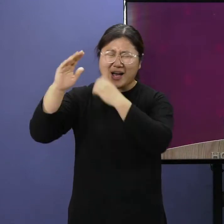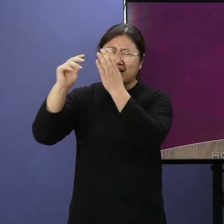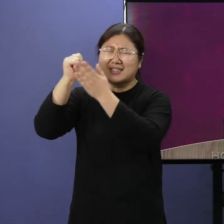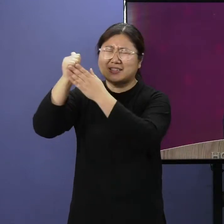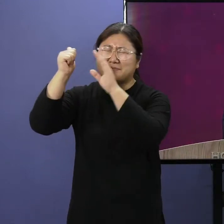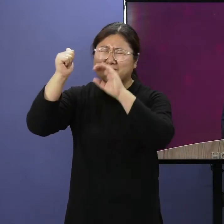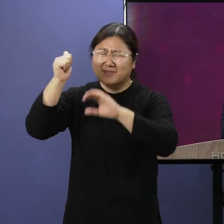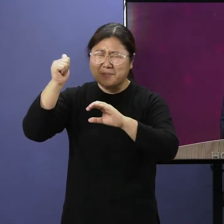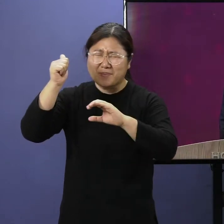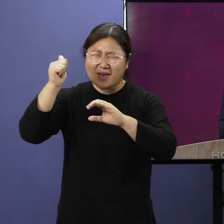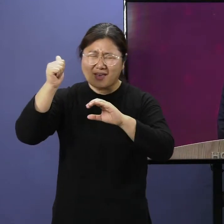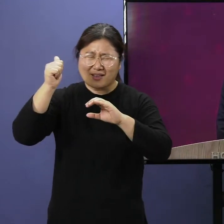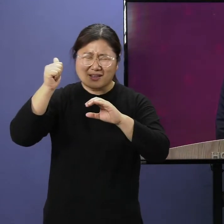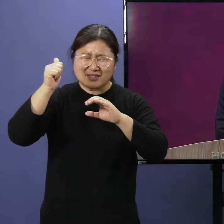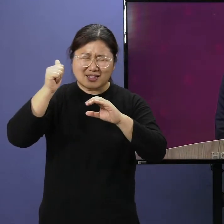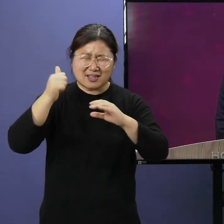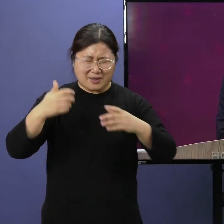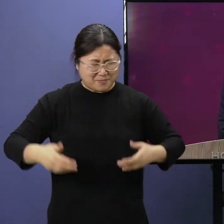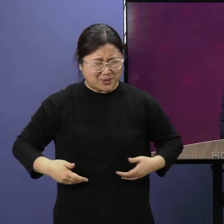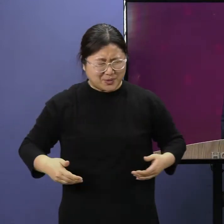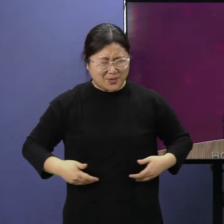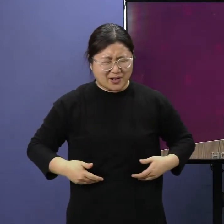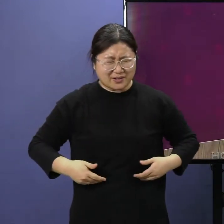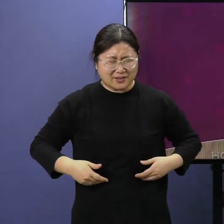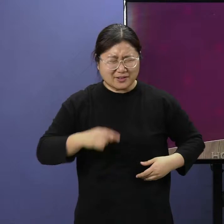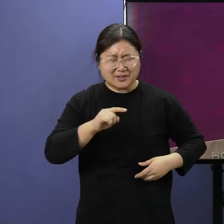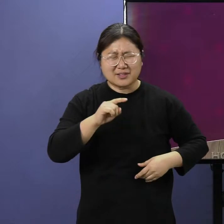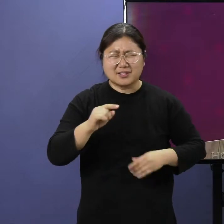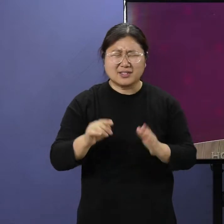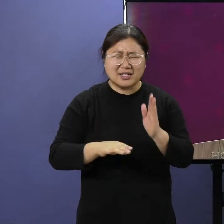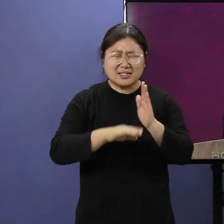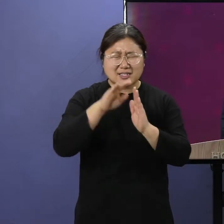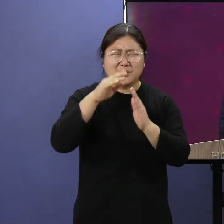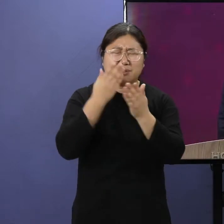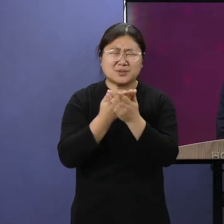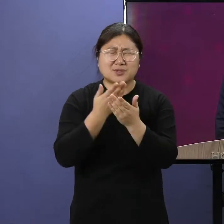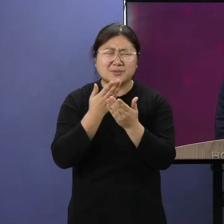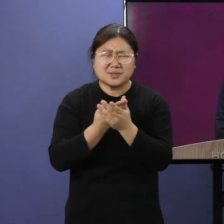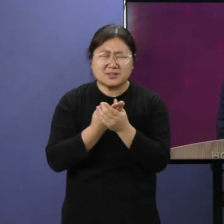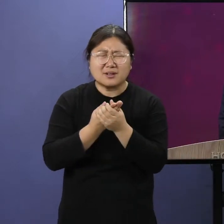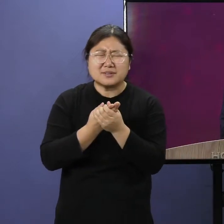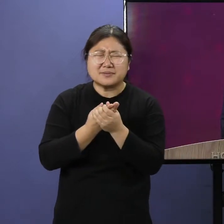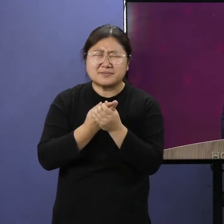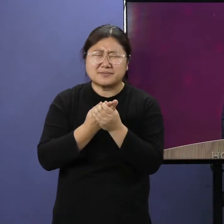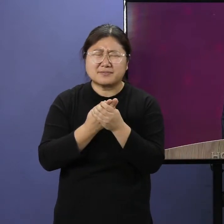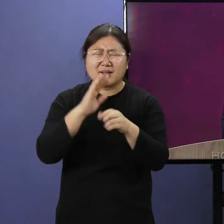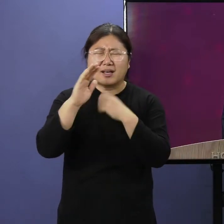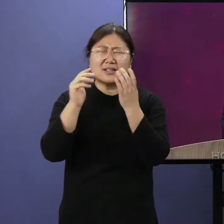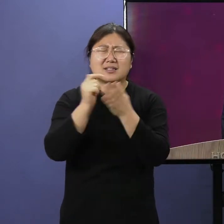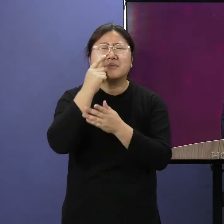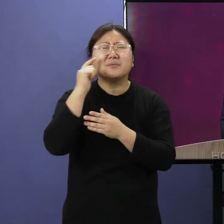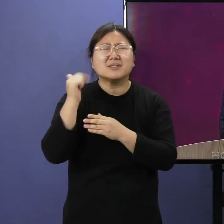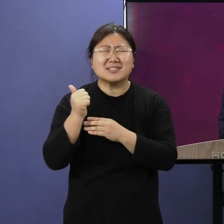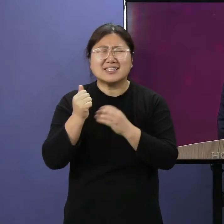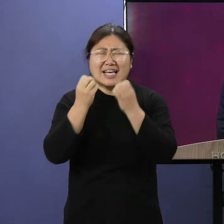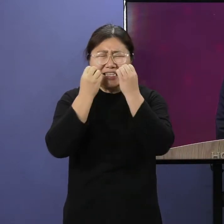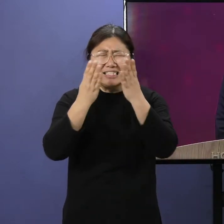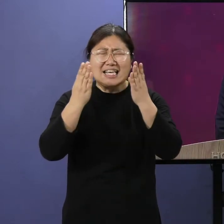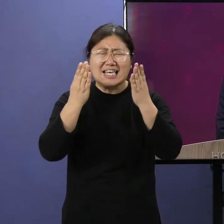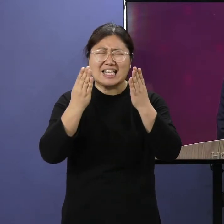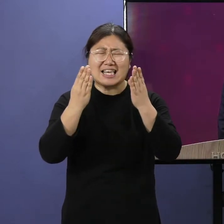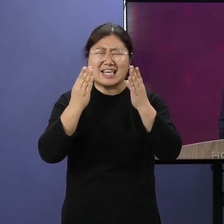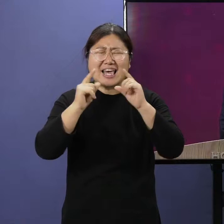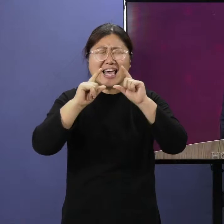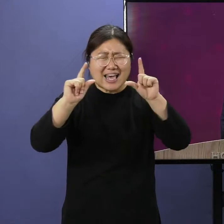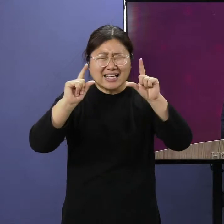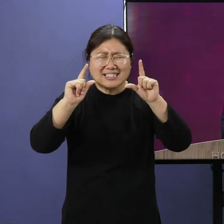인원들을 넘치게 채워주시고 더 힘차게 되어가는 공동체 되기를 소원합니다. 하나님 아버지 새해에는 더욱더 하나님 앞에 나아가는 한 해